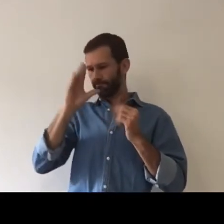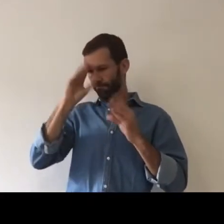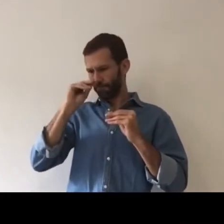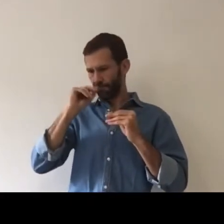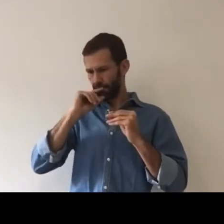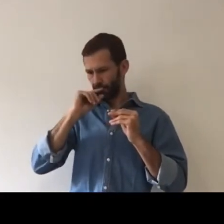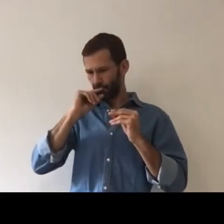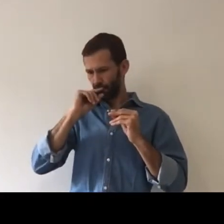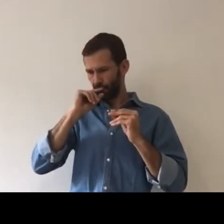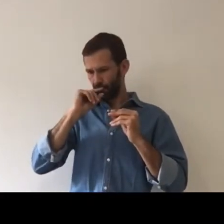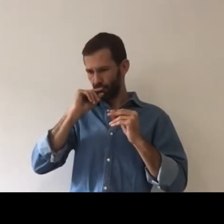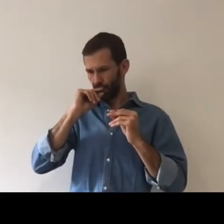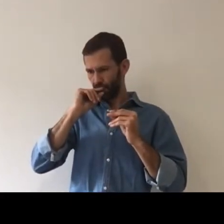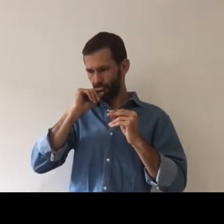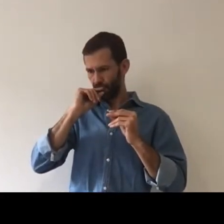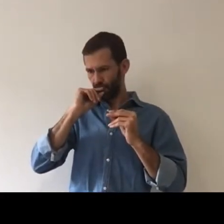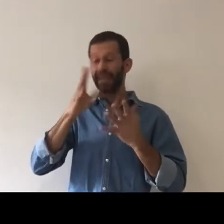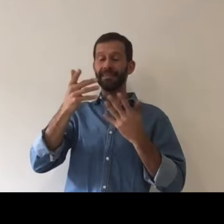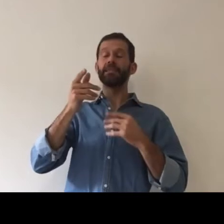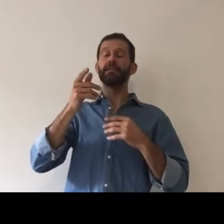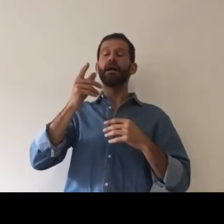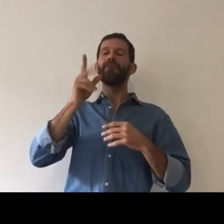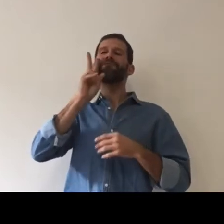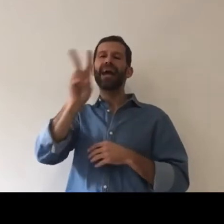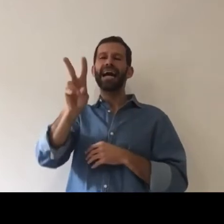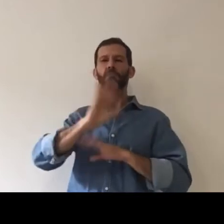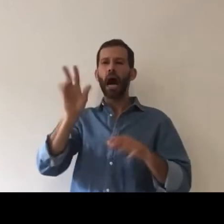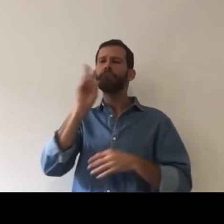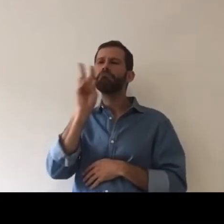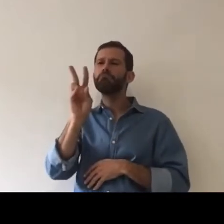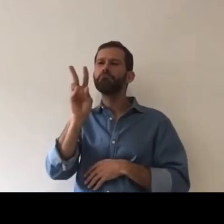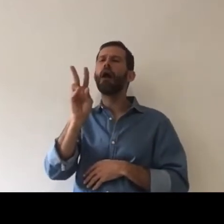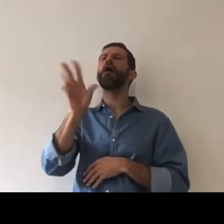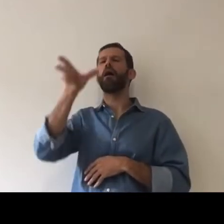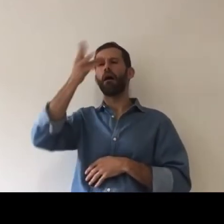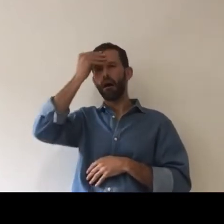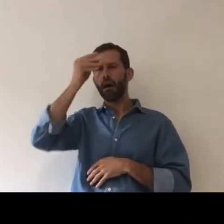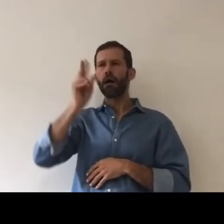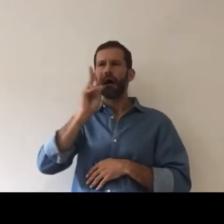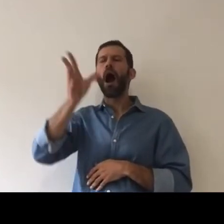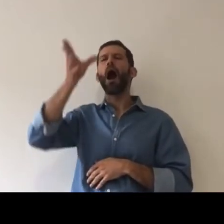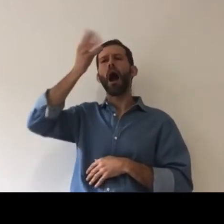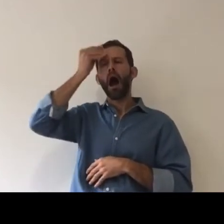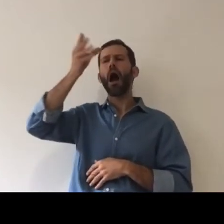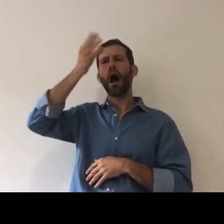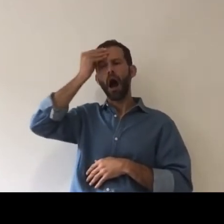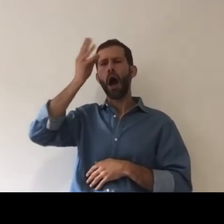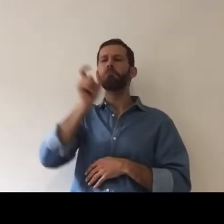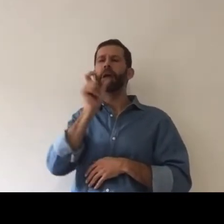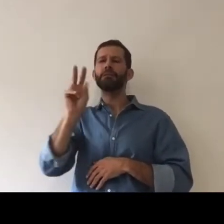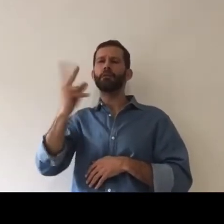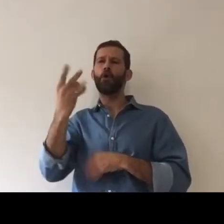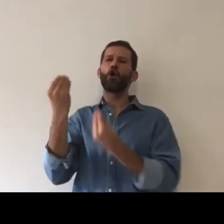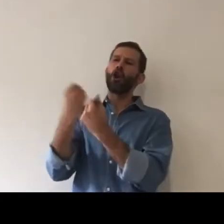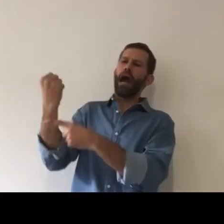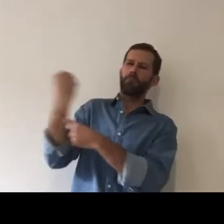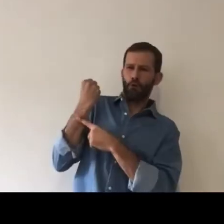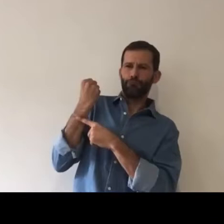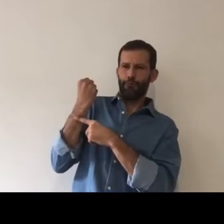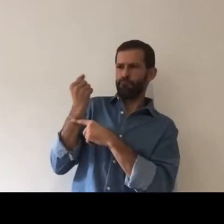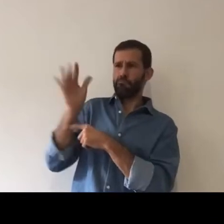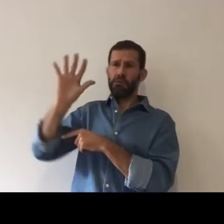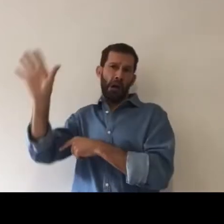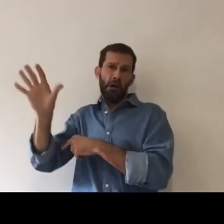era la palabra. Disculpad que me acabo de quedar en blanco. Exacto. Veía la palabra, la retenía,